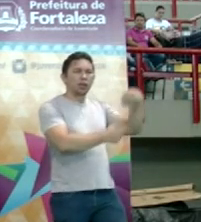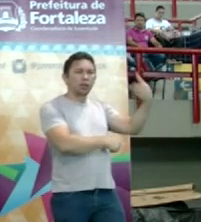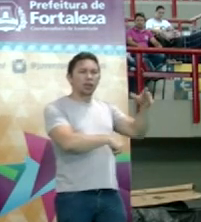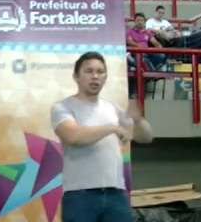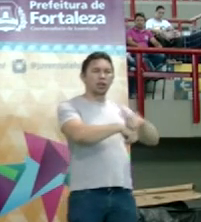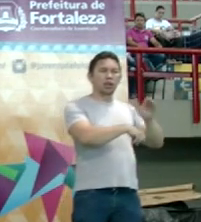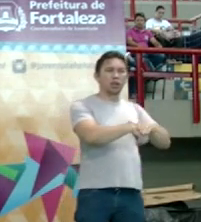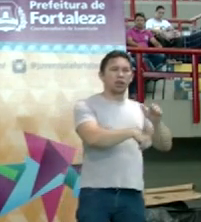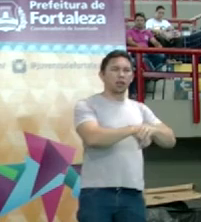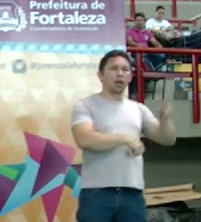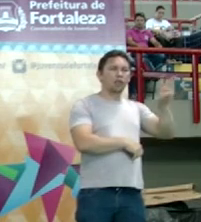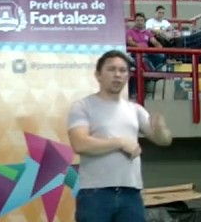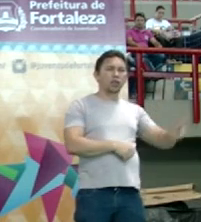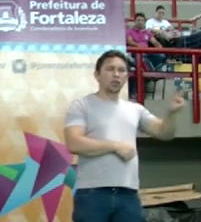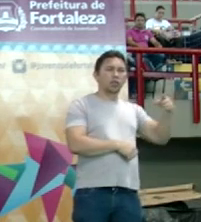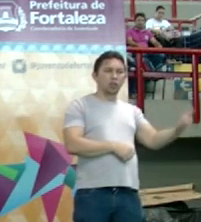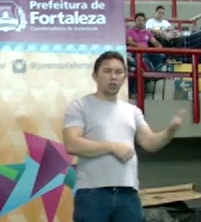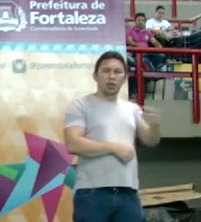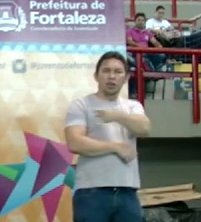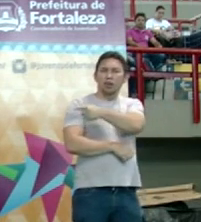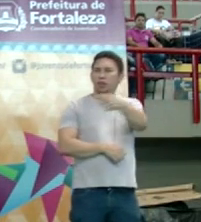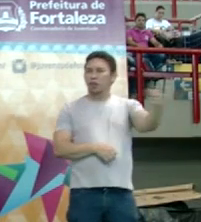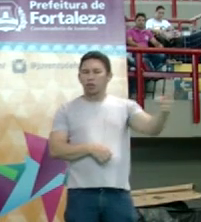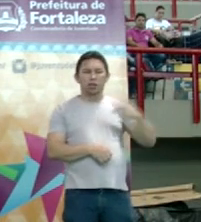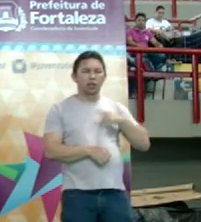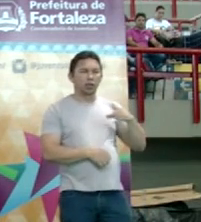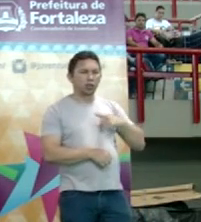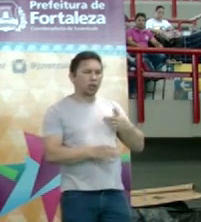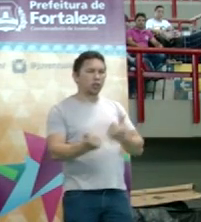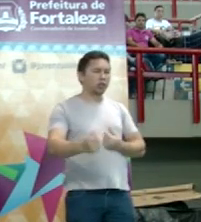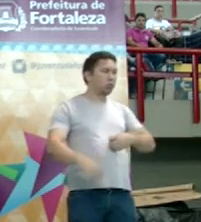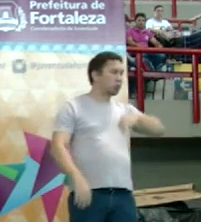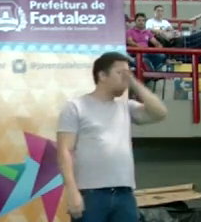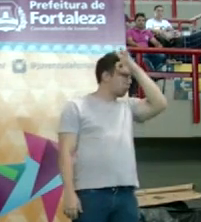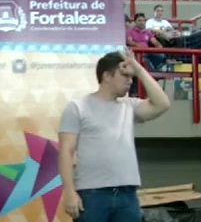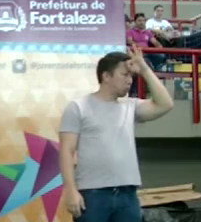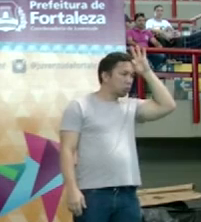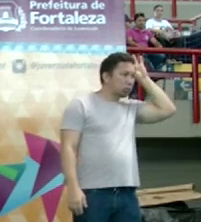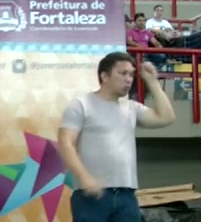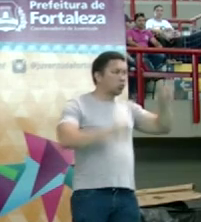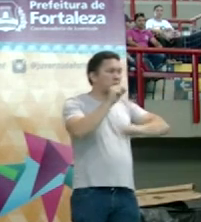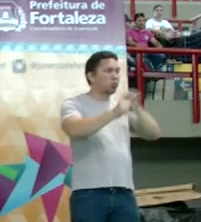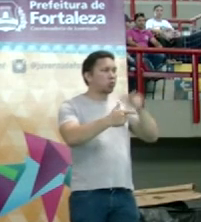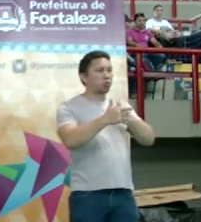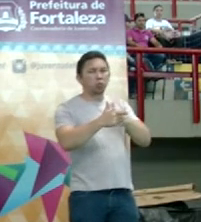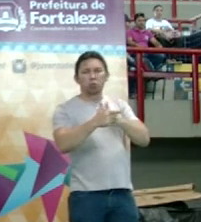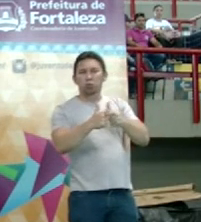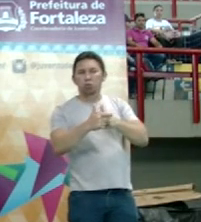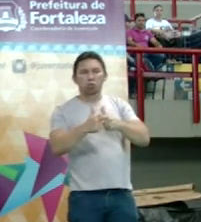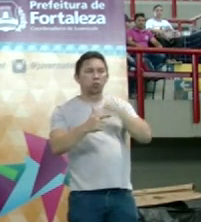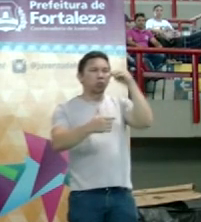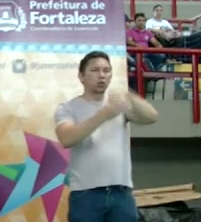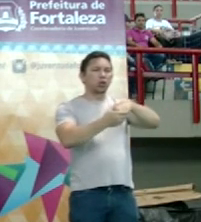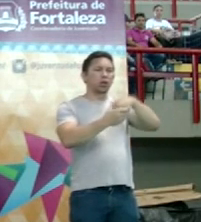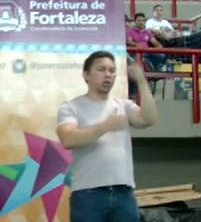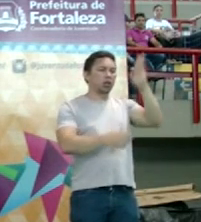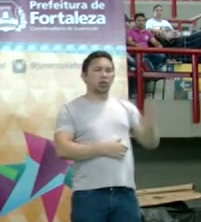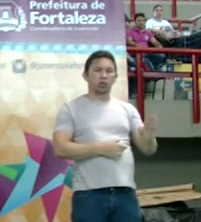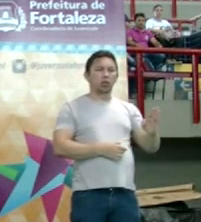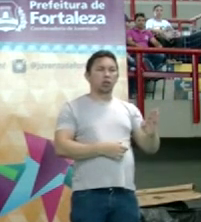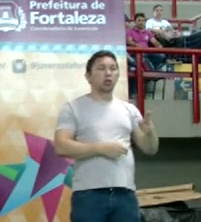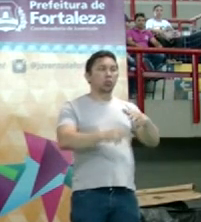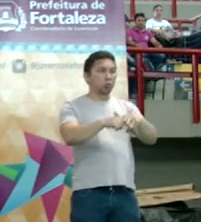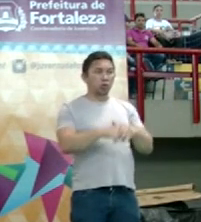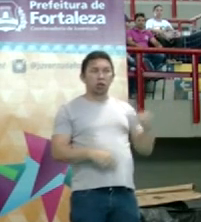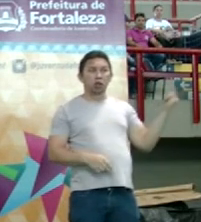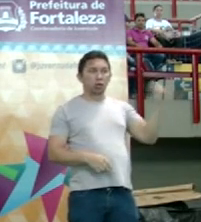vestibular. Tinha muitos jovens como vocês que sequer se dava conta daquele problema no nosso país. Então